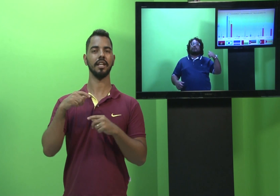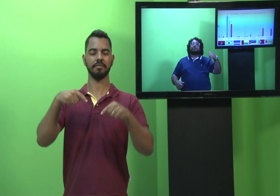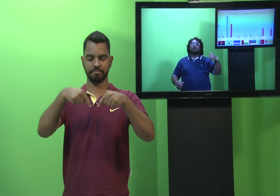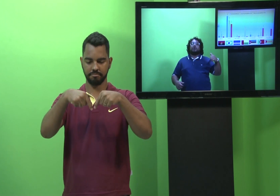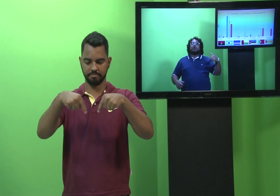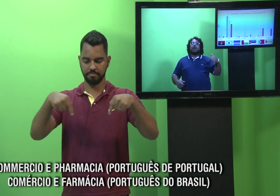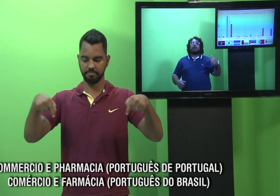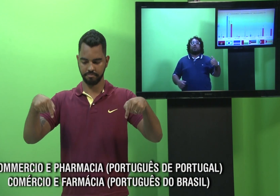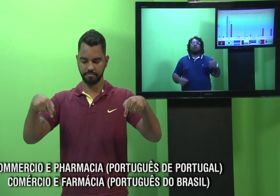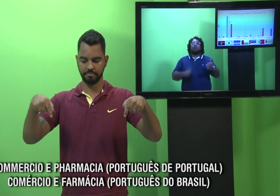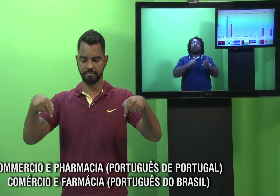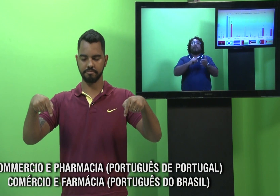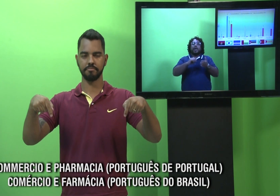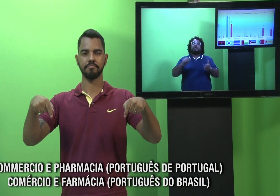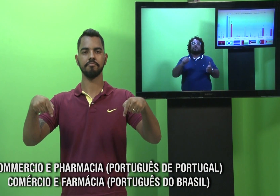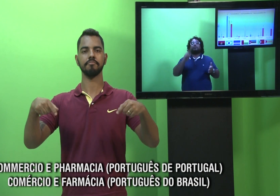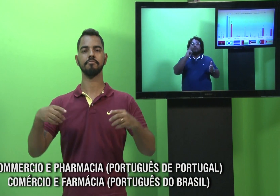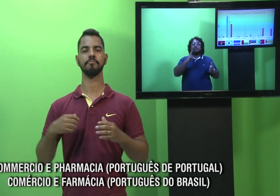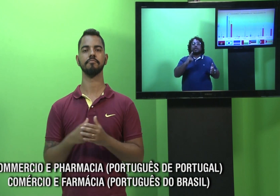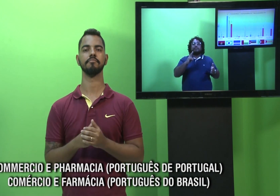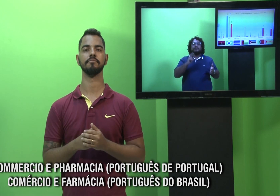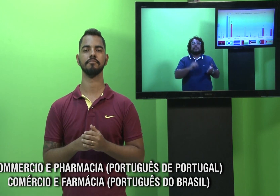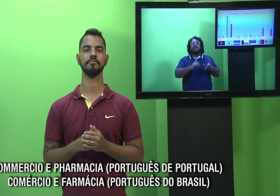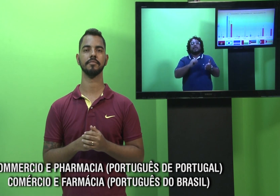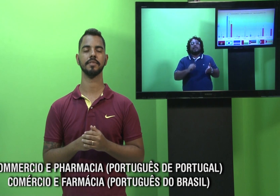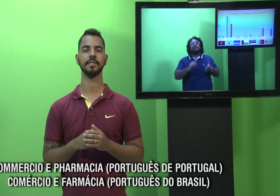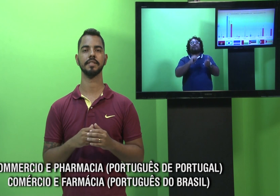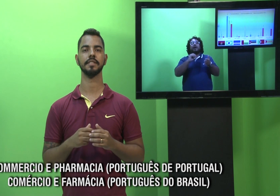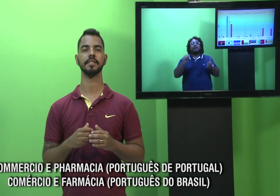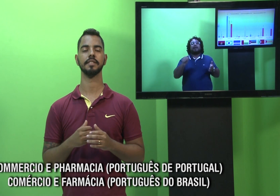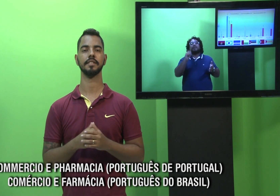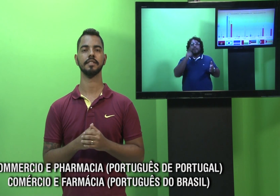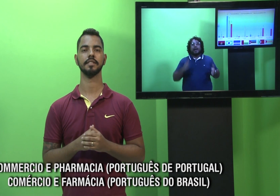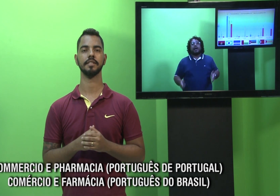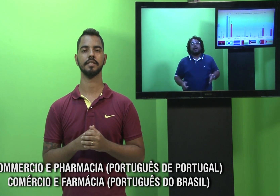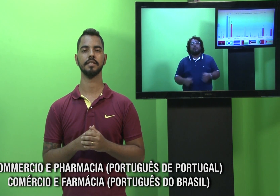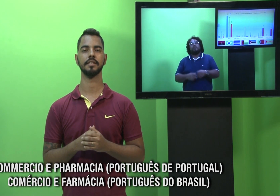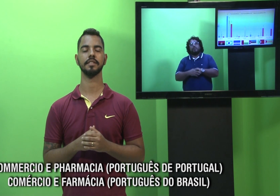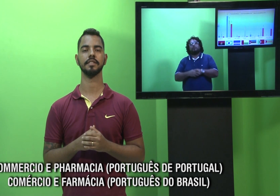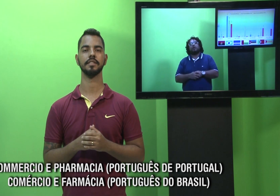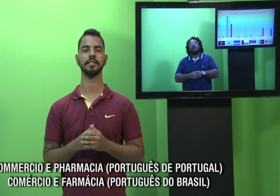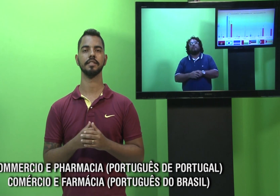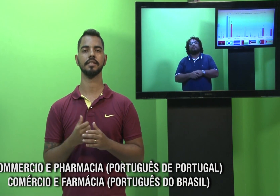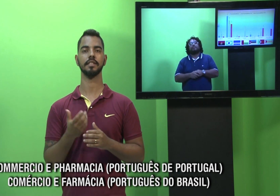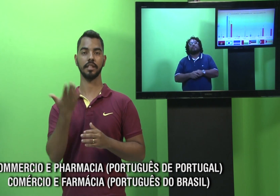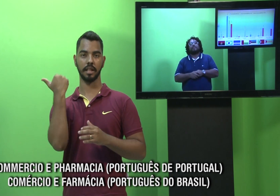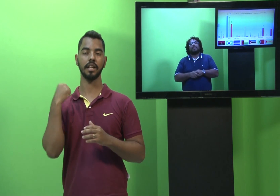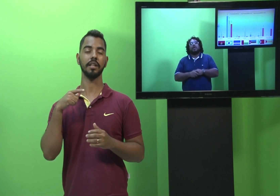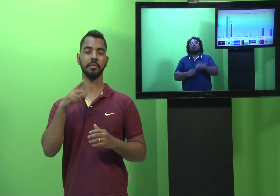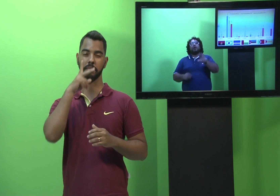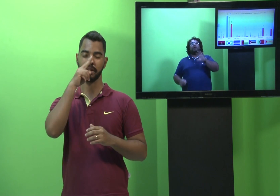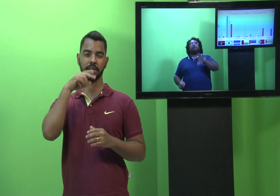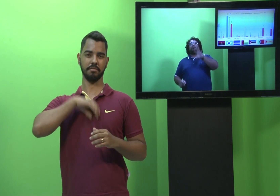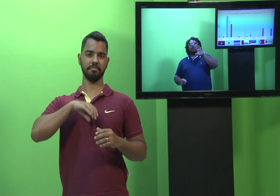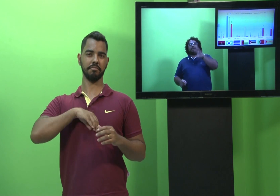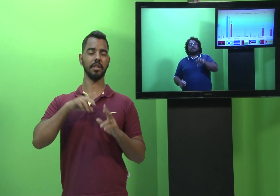juntamente com comércio, 2 M's, e farmácia, PH, como em Portugal. Uma nova